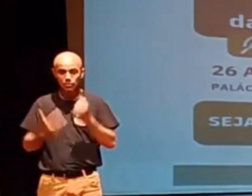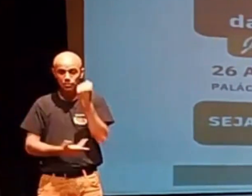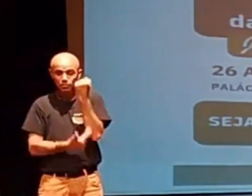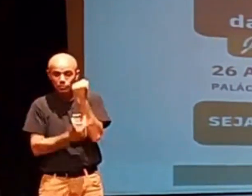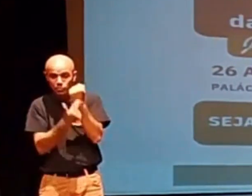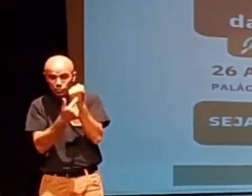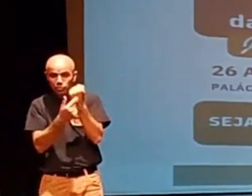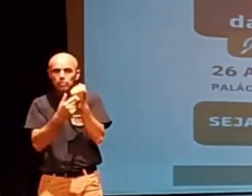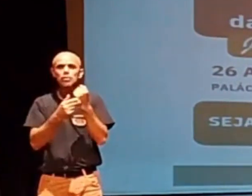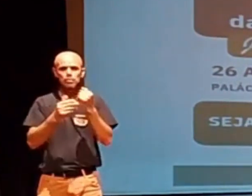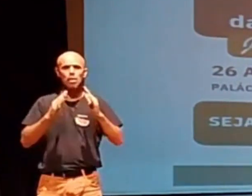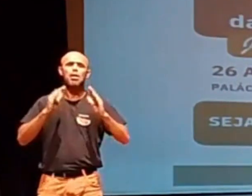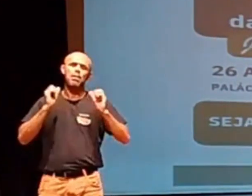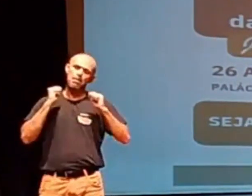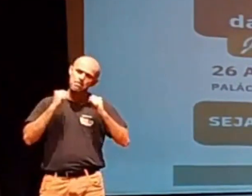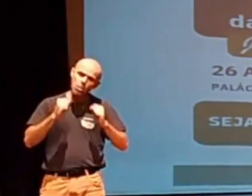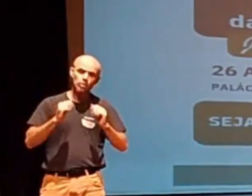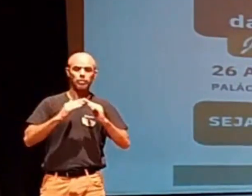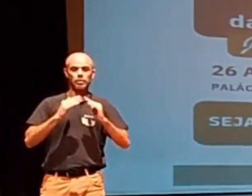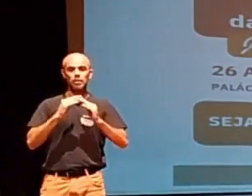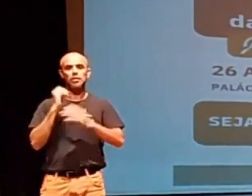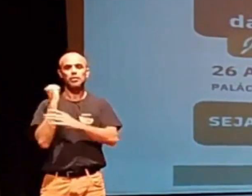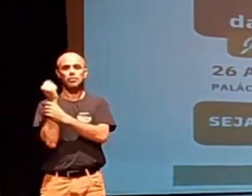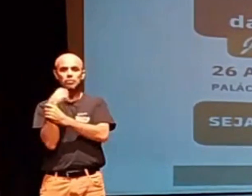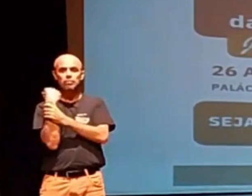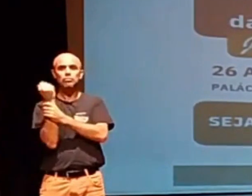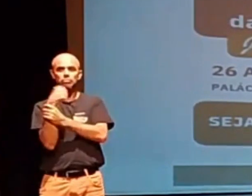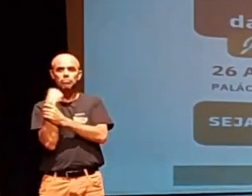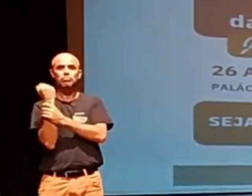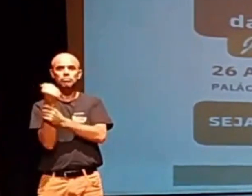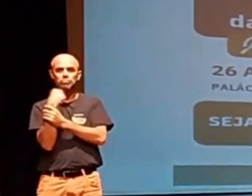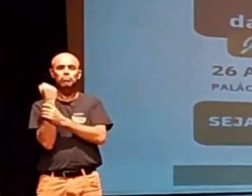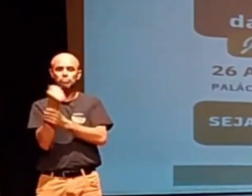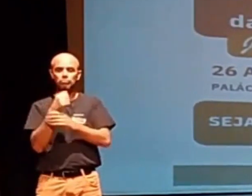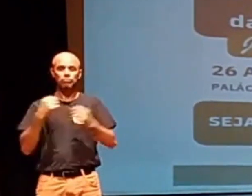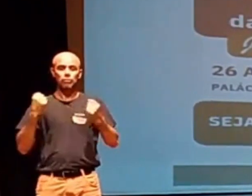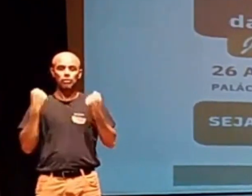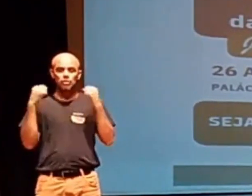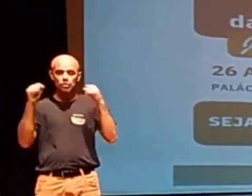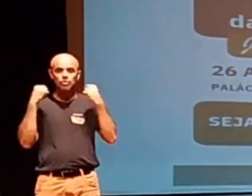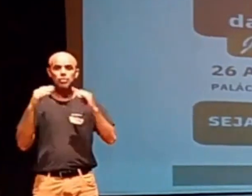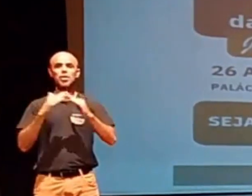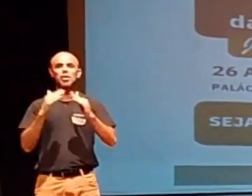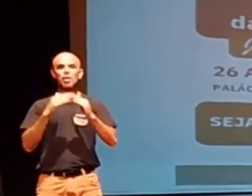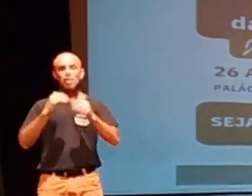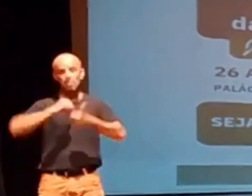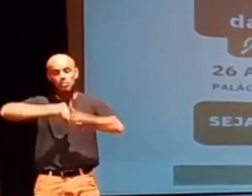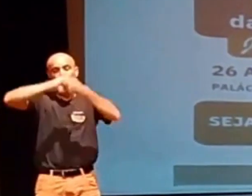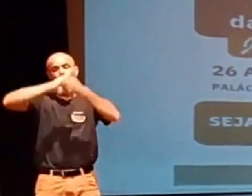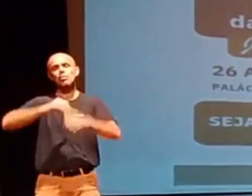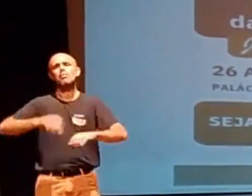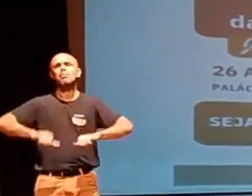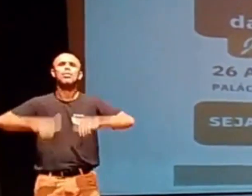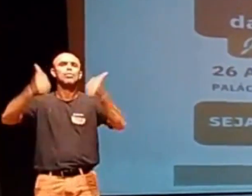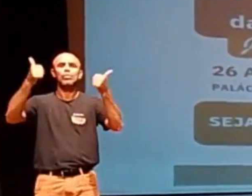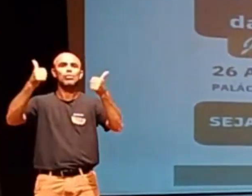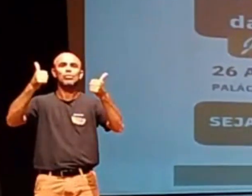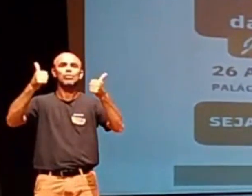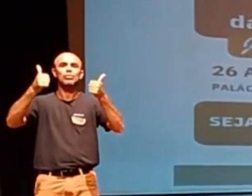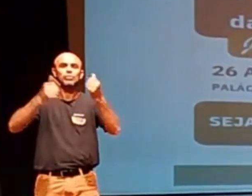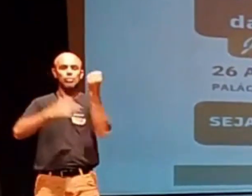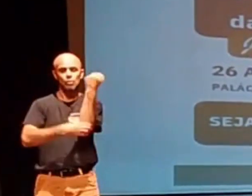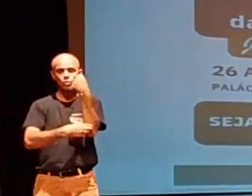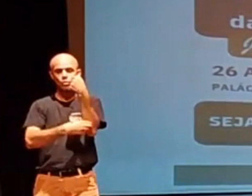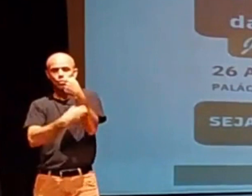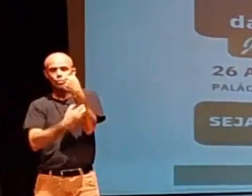fazer os exercícios que vai melhorar a sua qualidade, né, de vida e, inclusive, de manter a